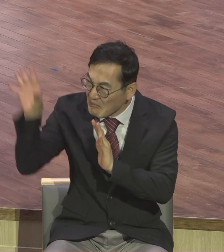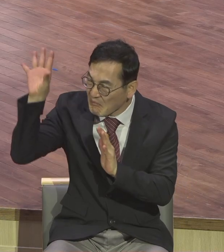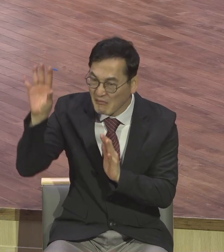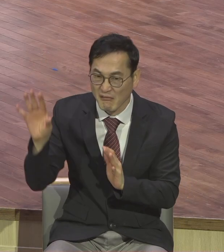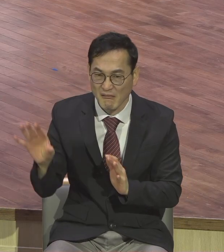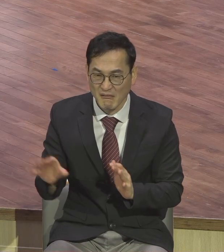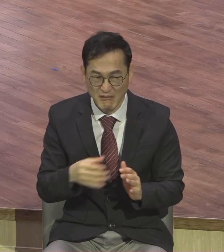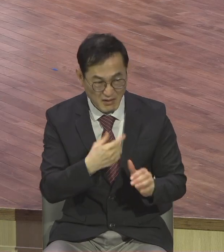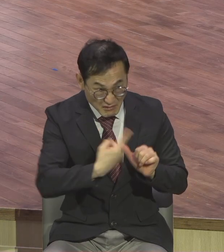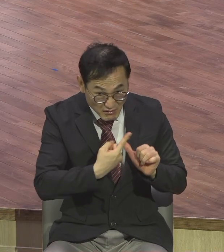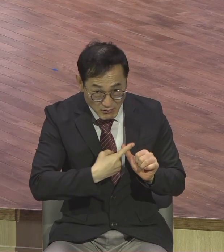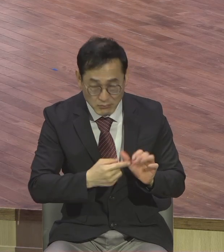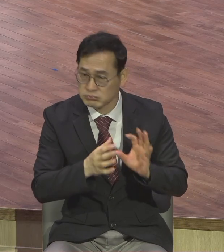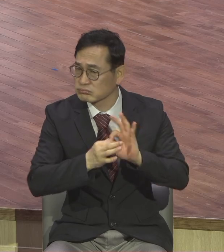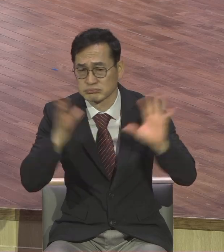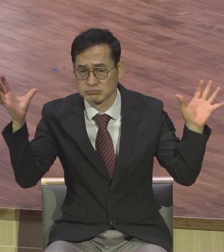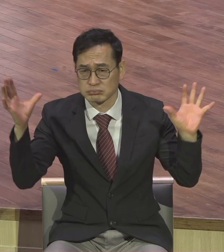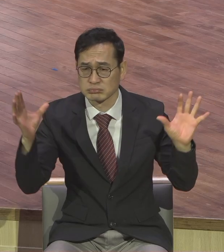상관없습니다.